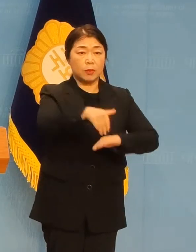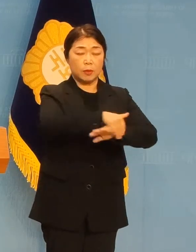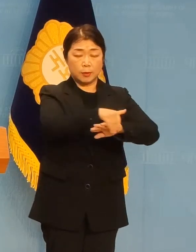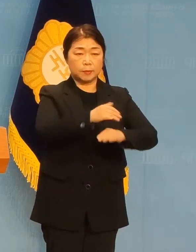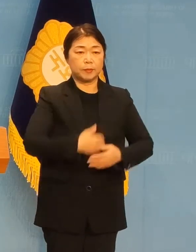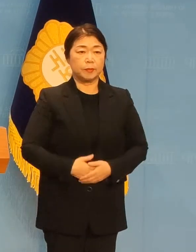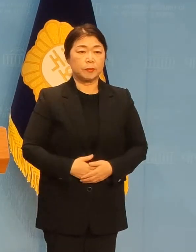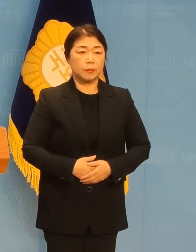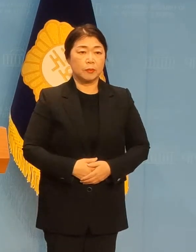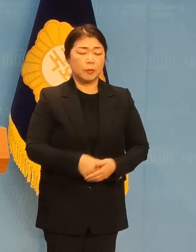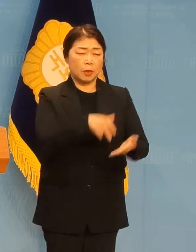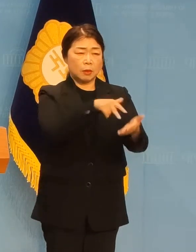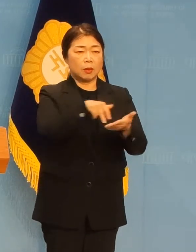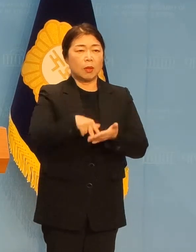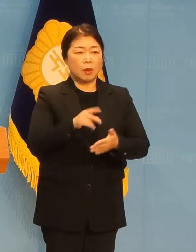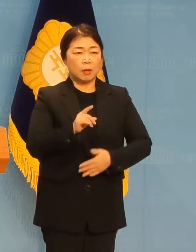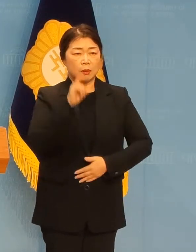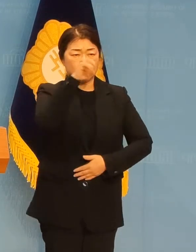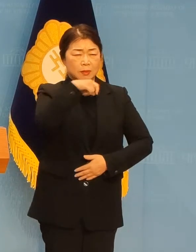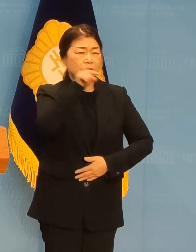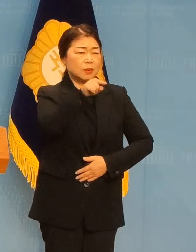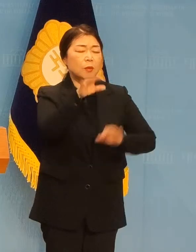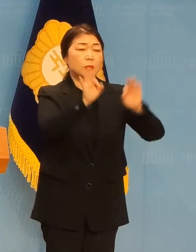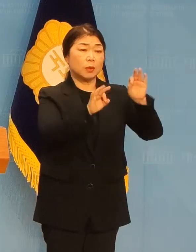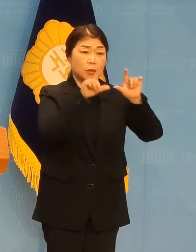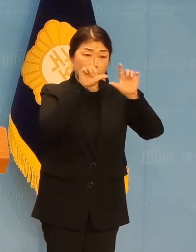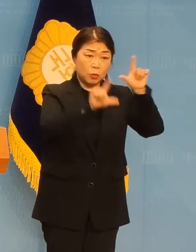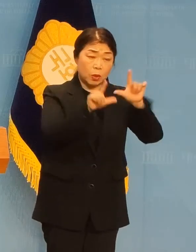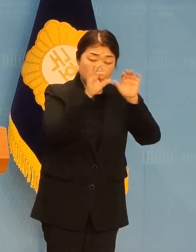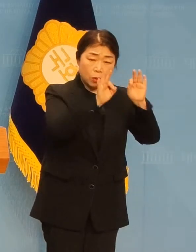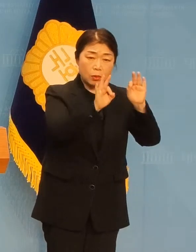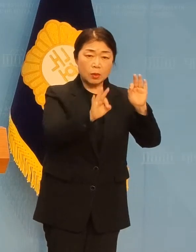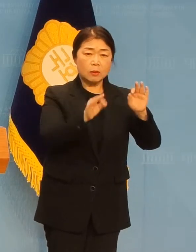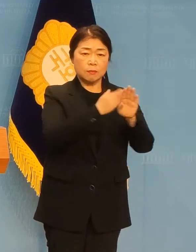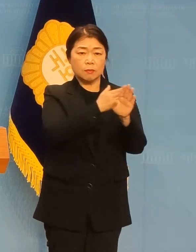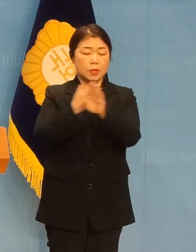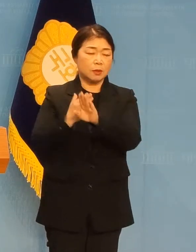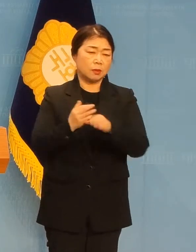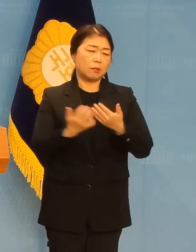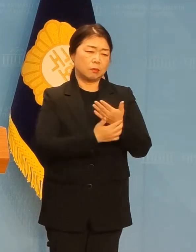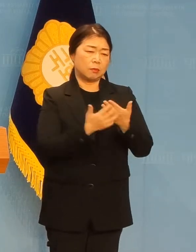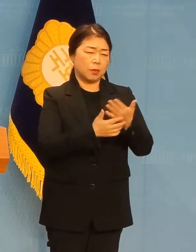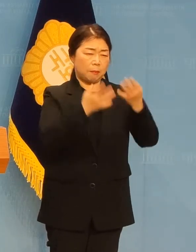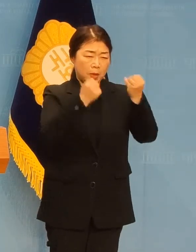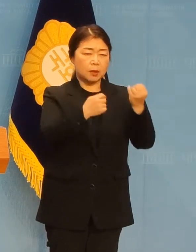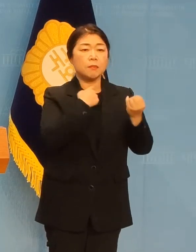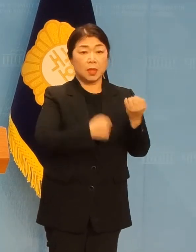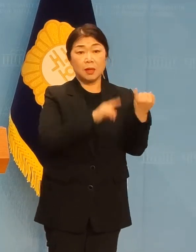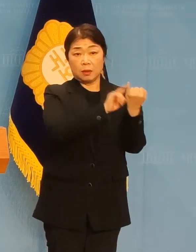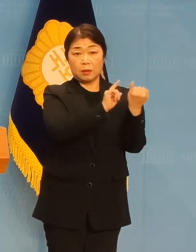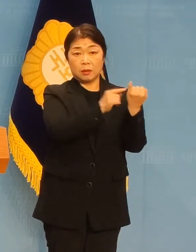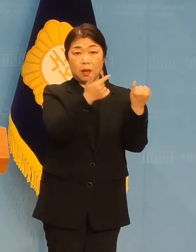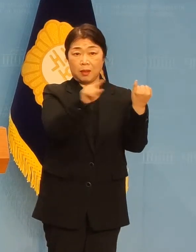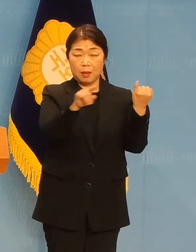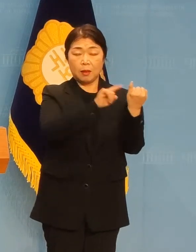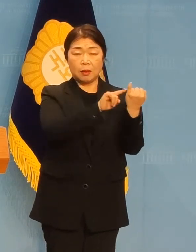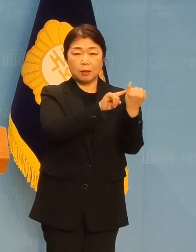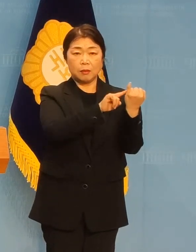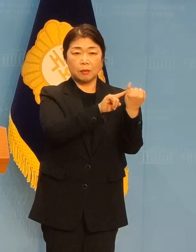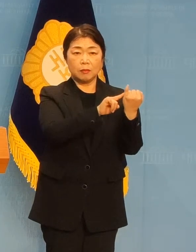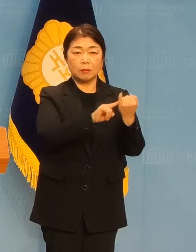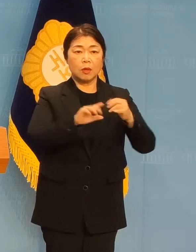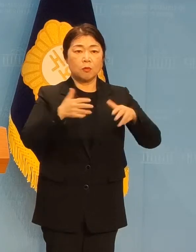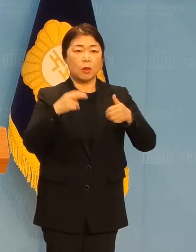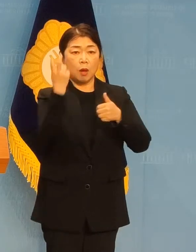눈에는 뭐만 보인다고 뒷거래 원조는 나경원 의원 아닙니까? 나경원 의원,